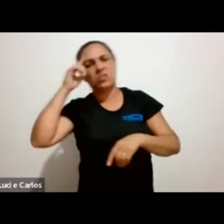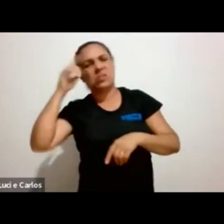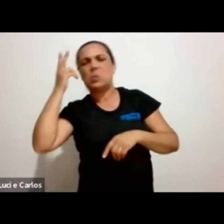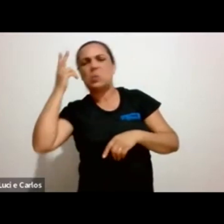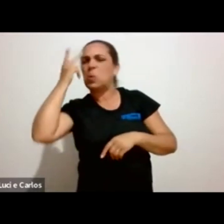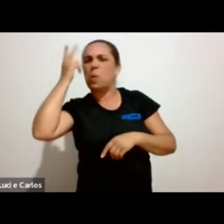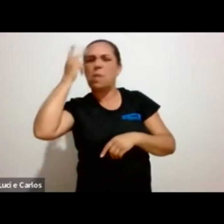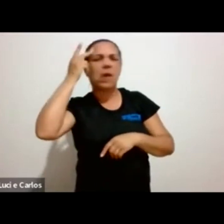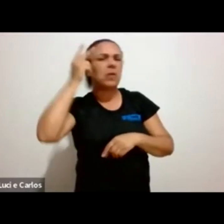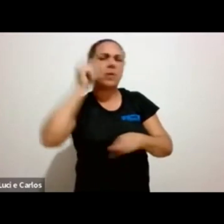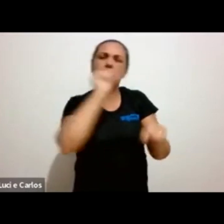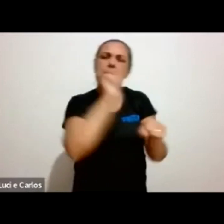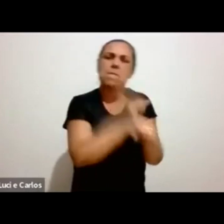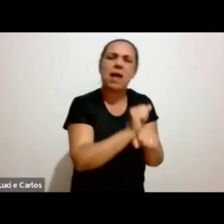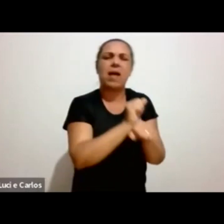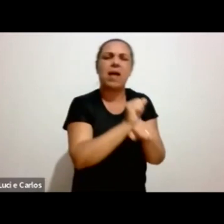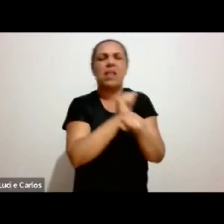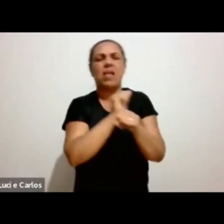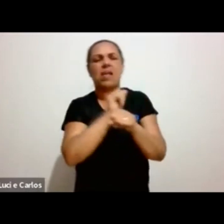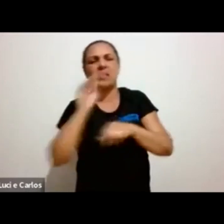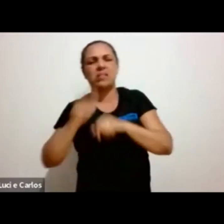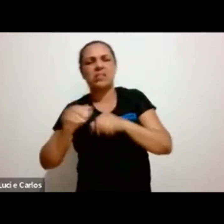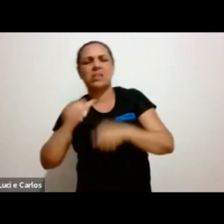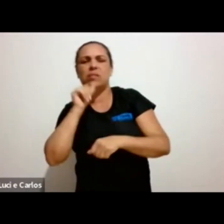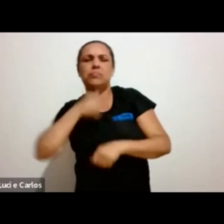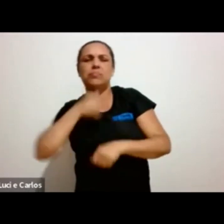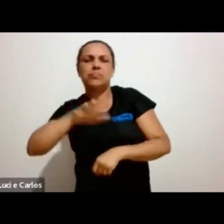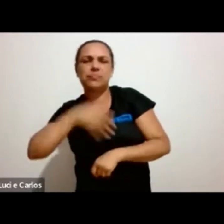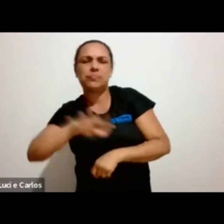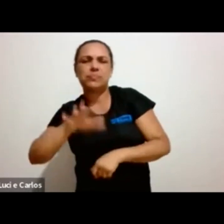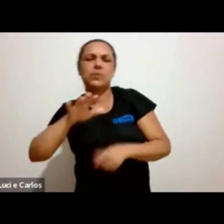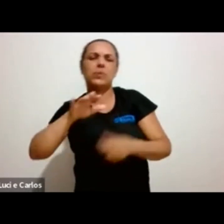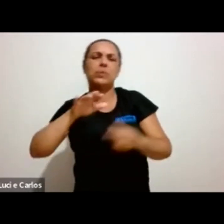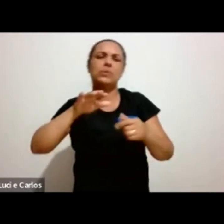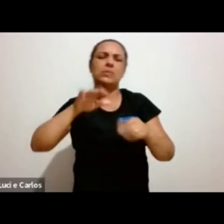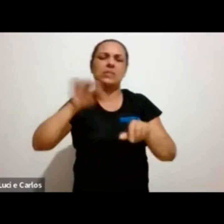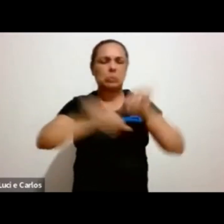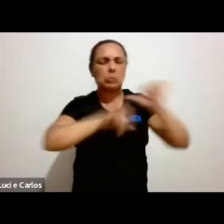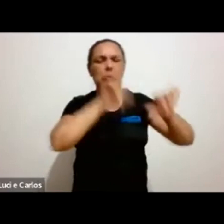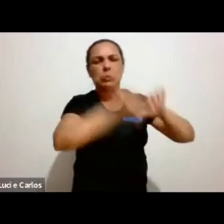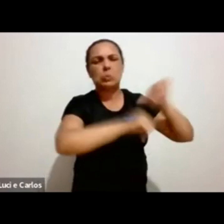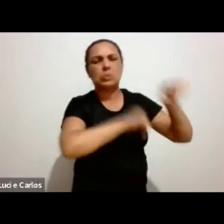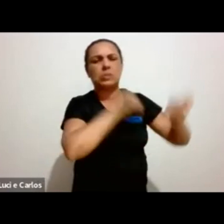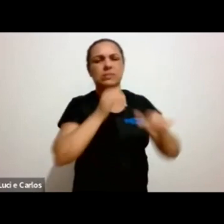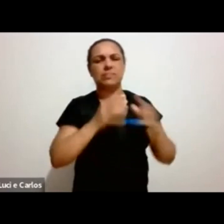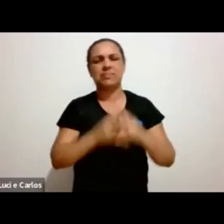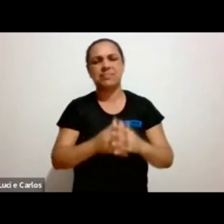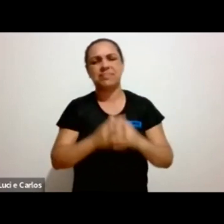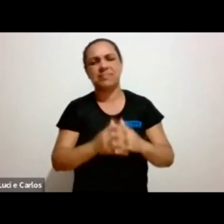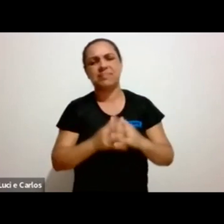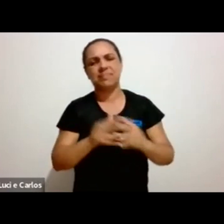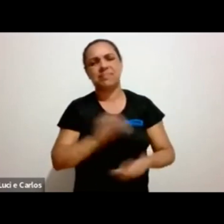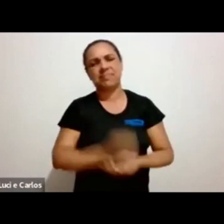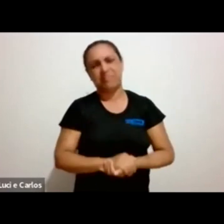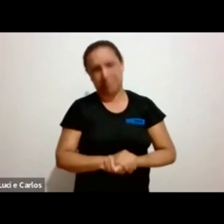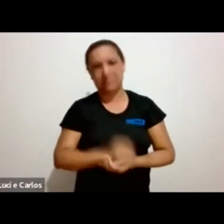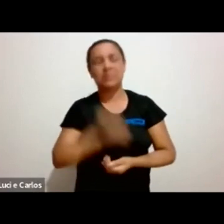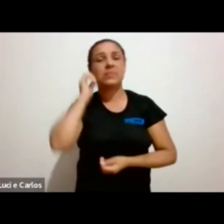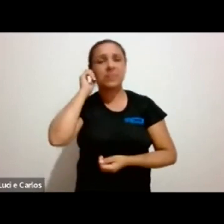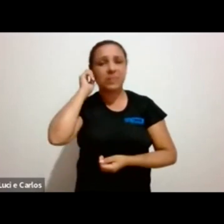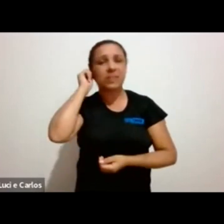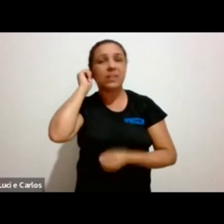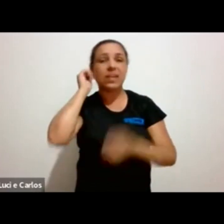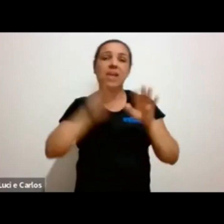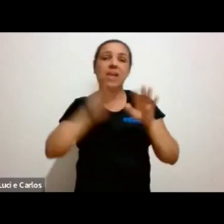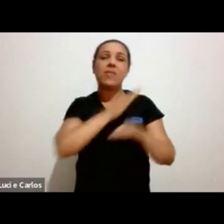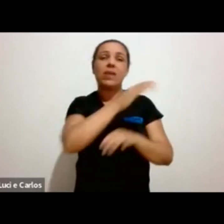suas dores. Aonde que ela se apega geralmente? Analgésicos. O analgésico, assim como ele amortece